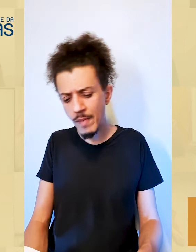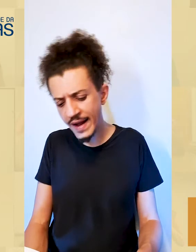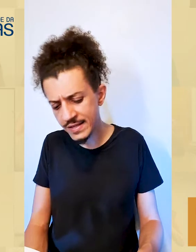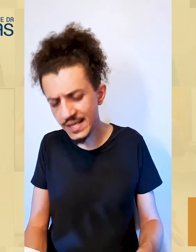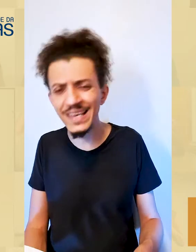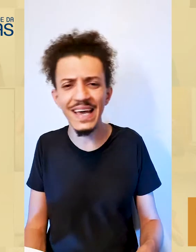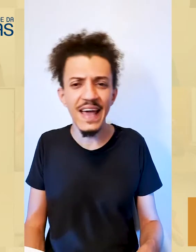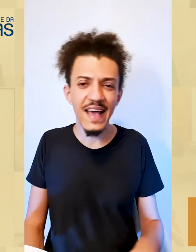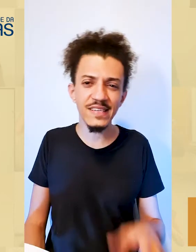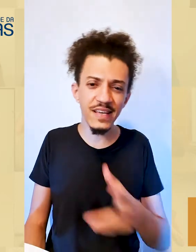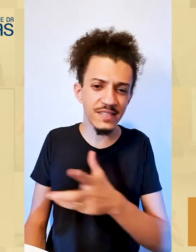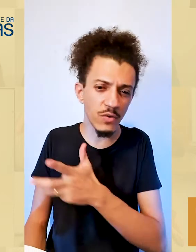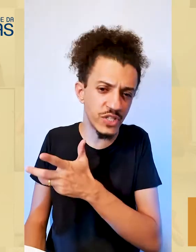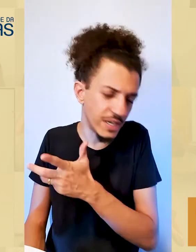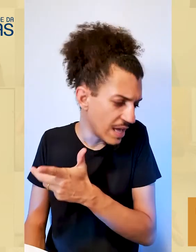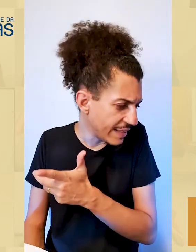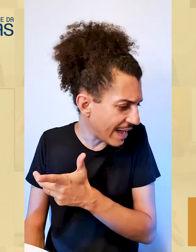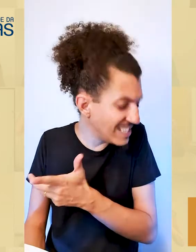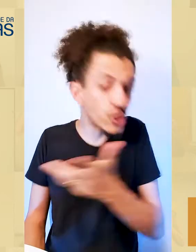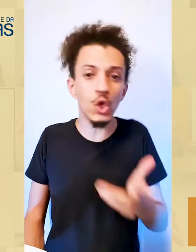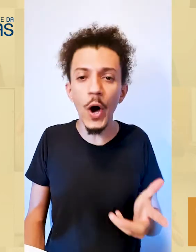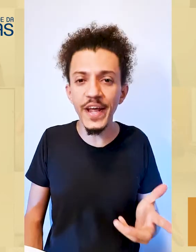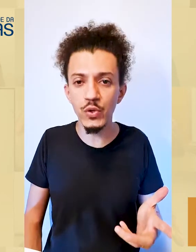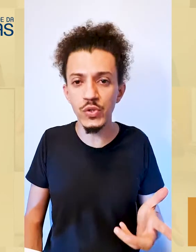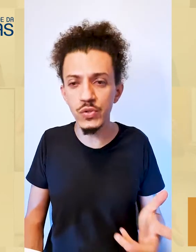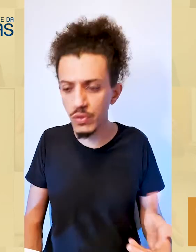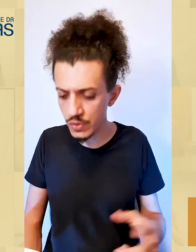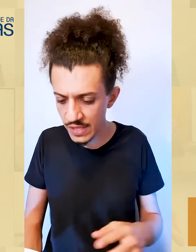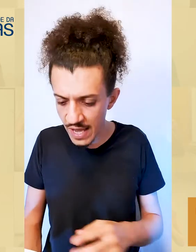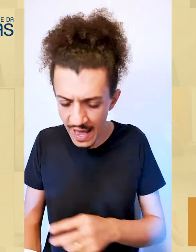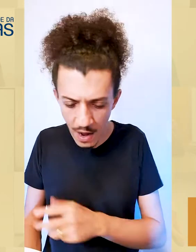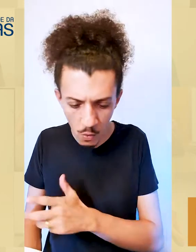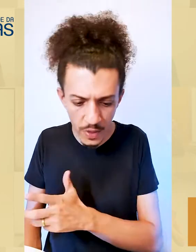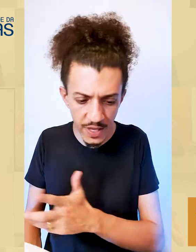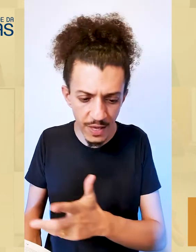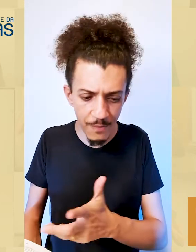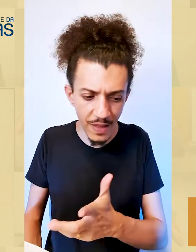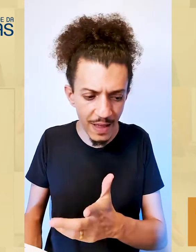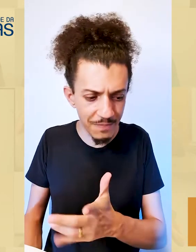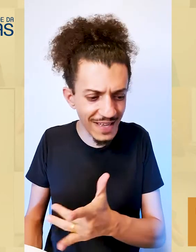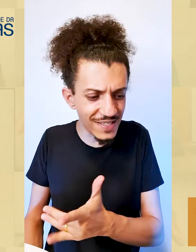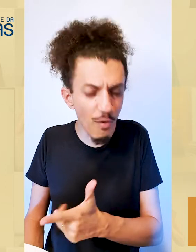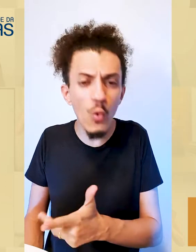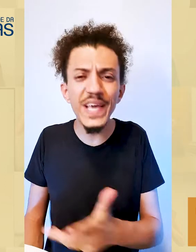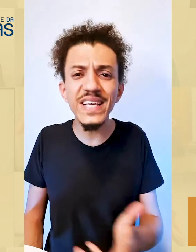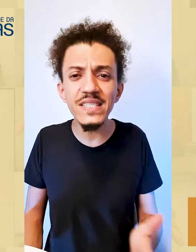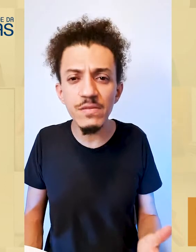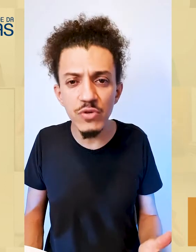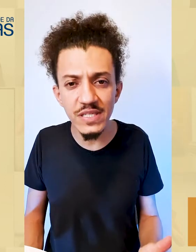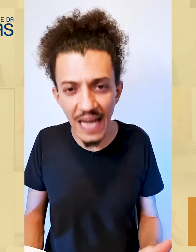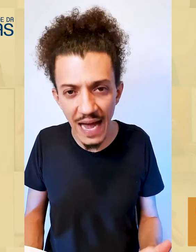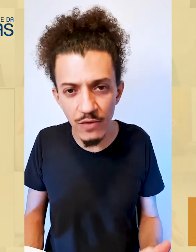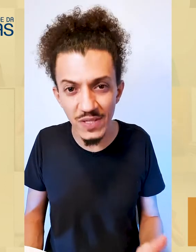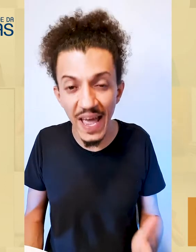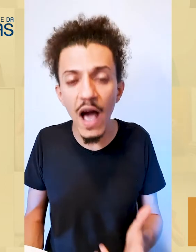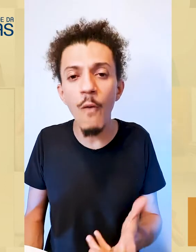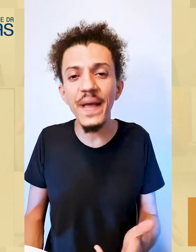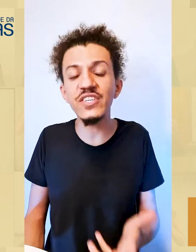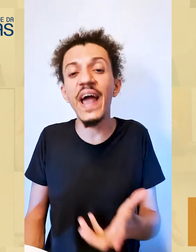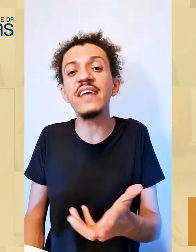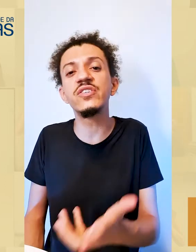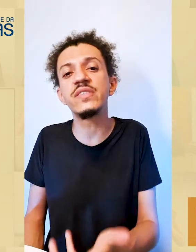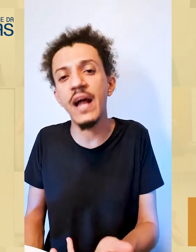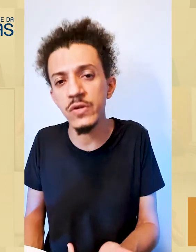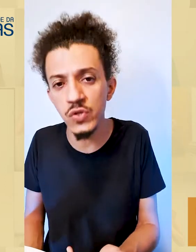abrindo um parêntese aqui, essa questão da história dos surdos é algo que tem-se pouquíssimos dados